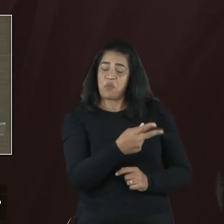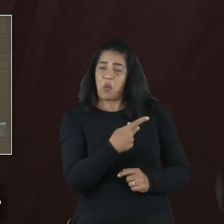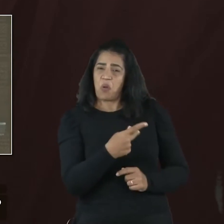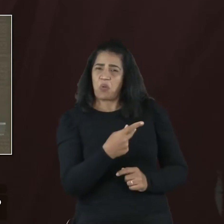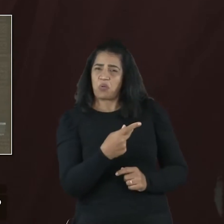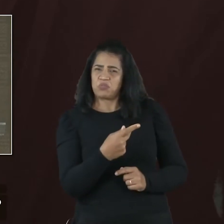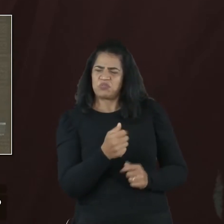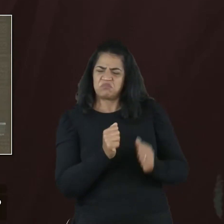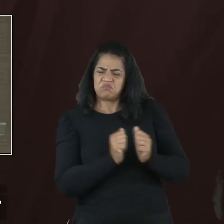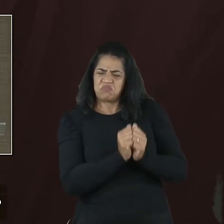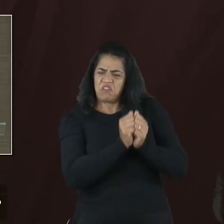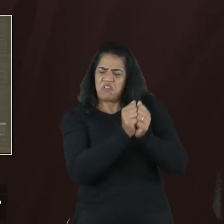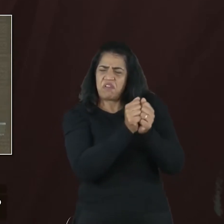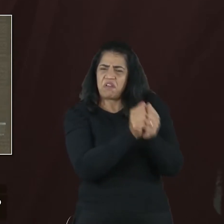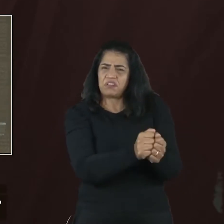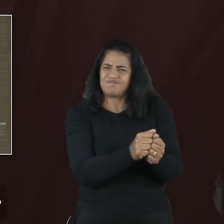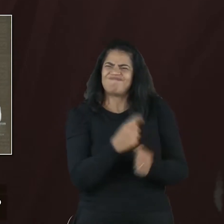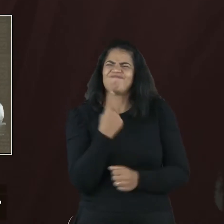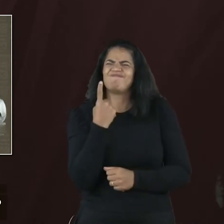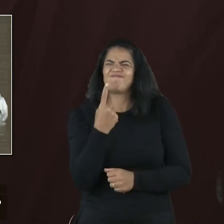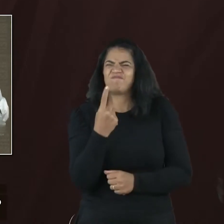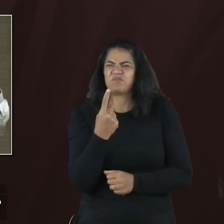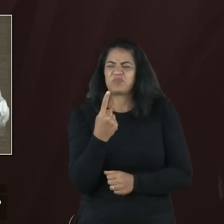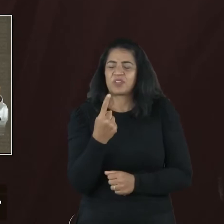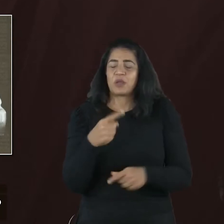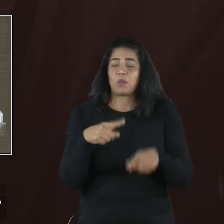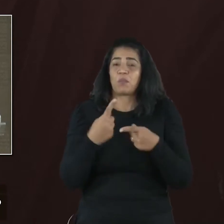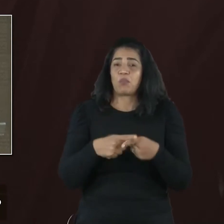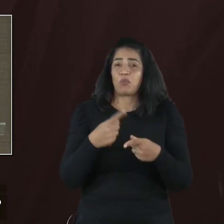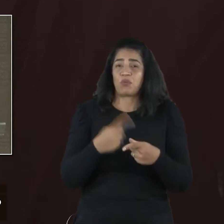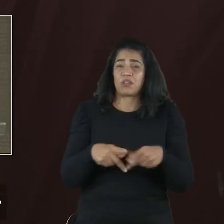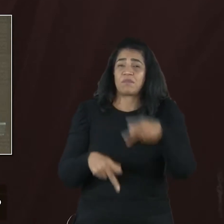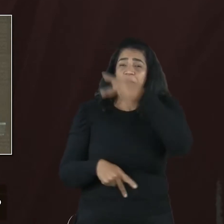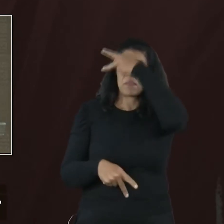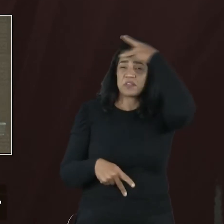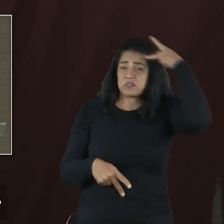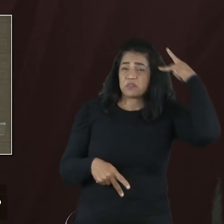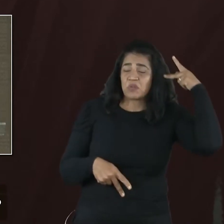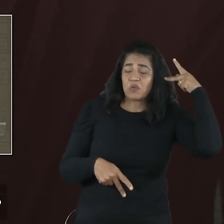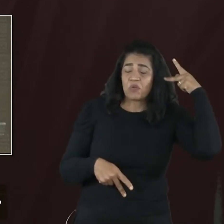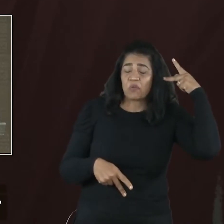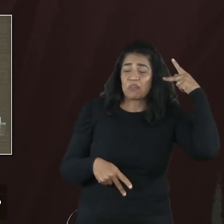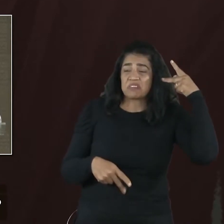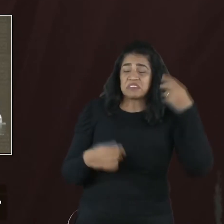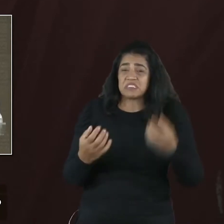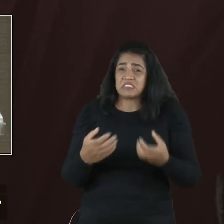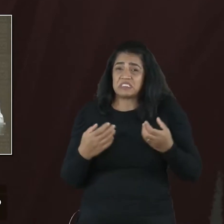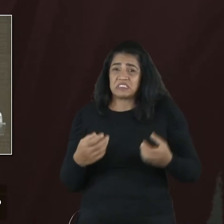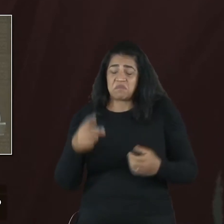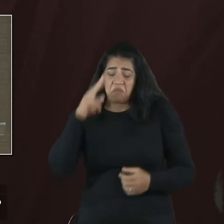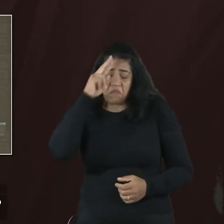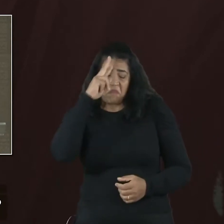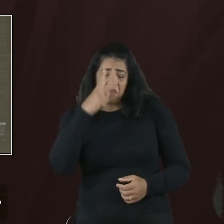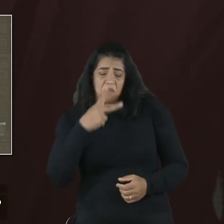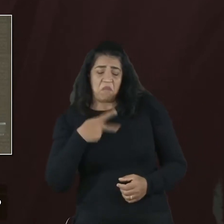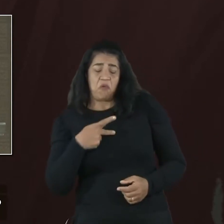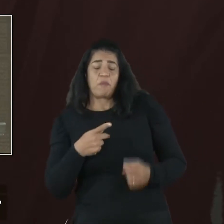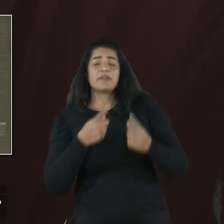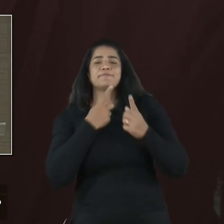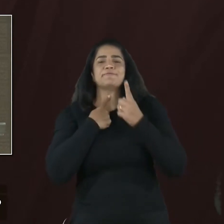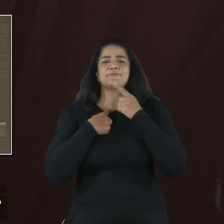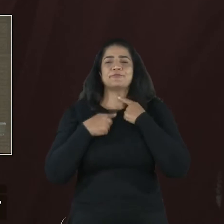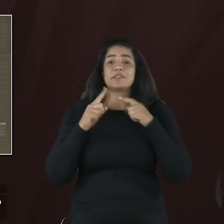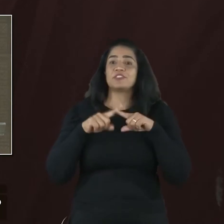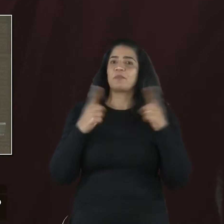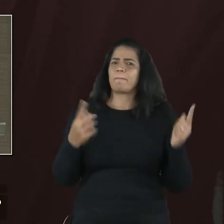buscam o que é seu próprio interesse, mas não é o de Cristo Jesus. Irmão, essa palavra é pesada demais. Isso já foi